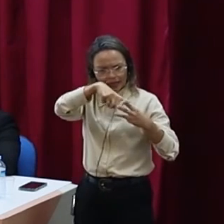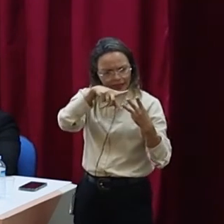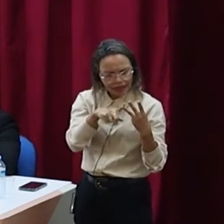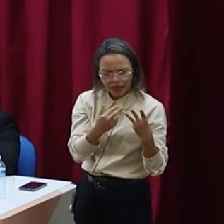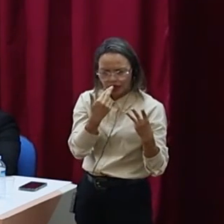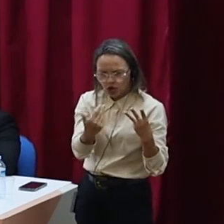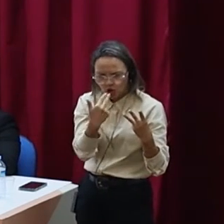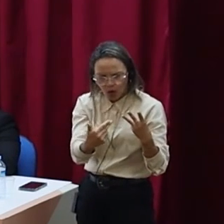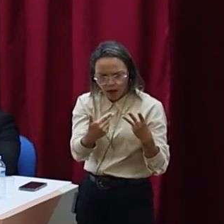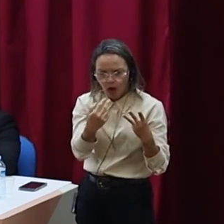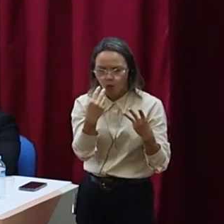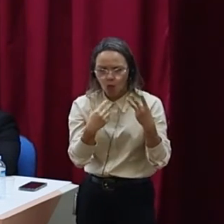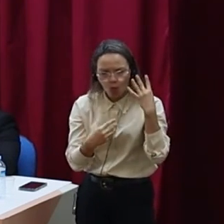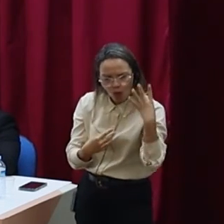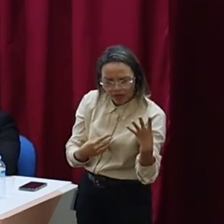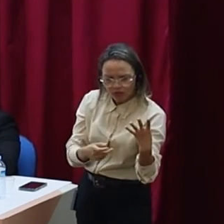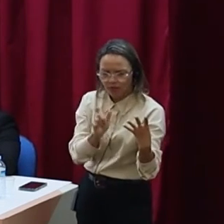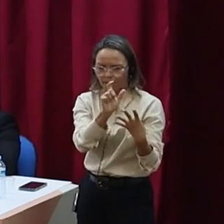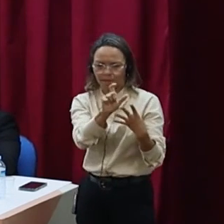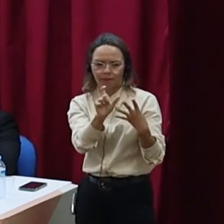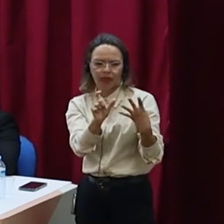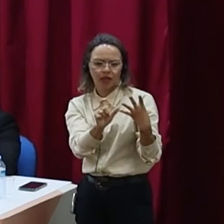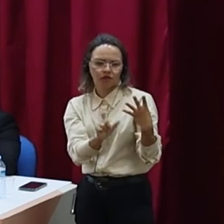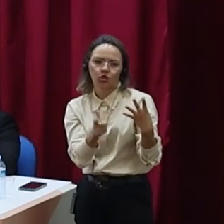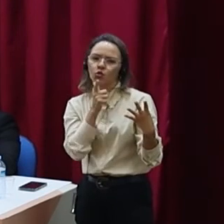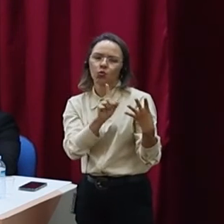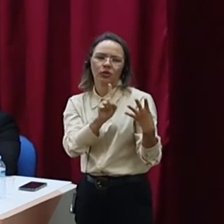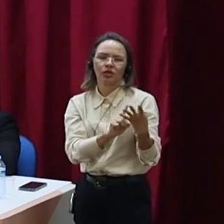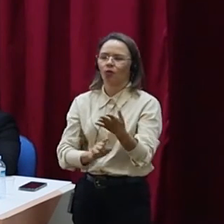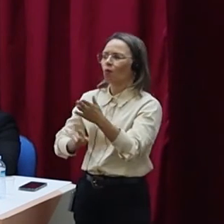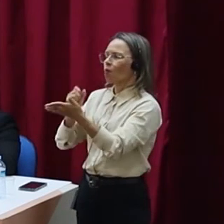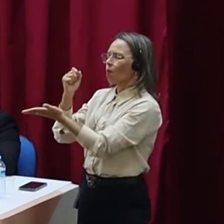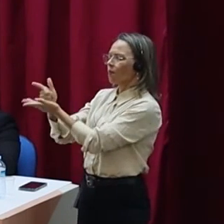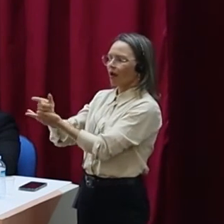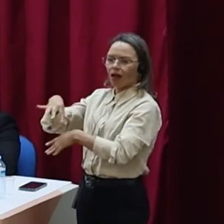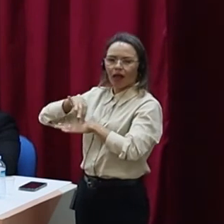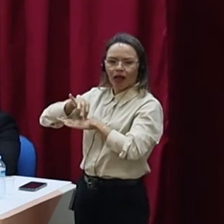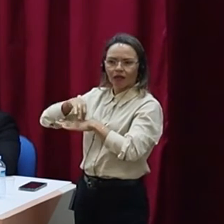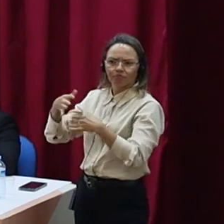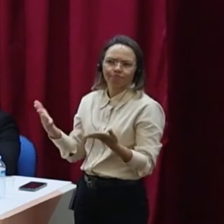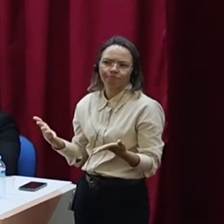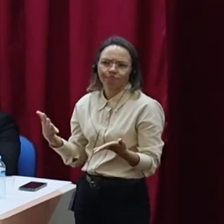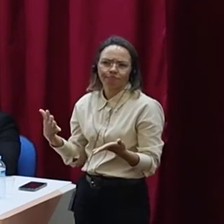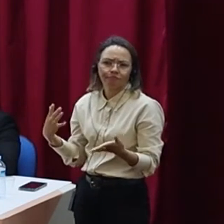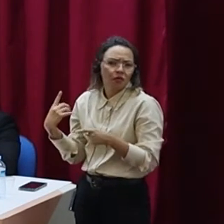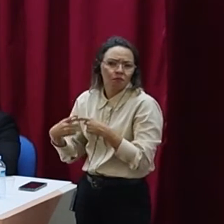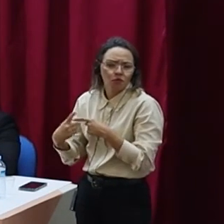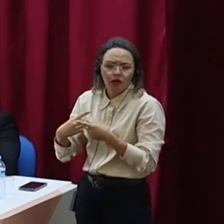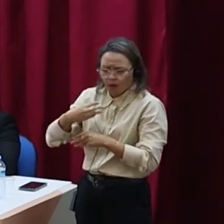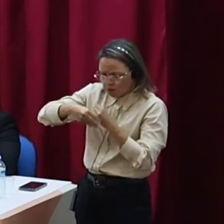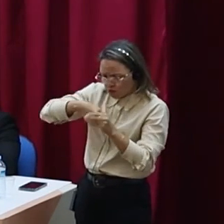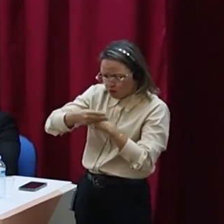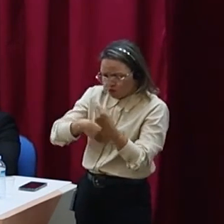palabras. Pero para nosotros, o sea, yo soy defensor del multilingüismo, quiero hablar bien el portugués, tengo que